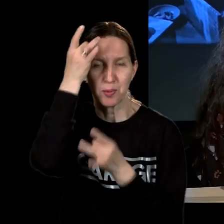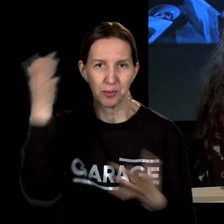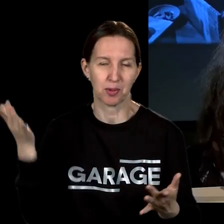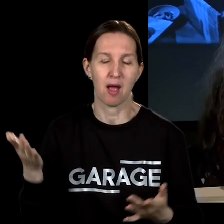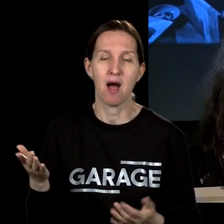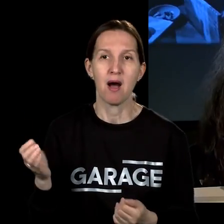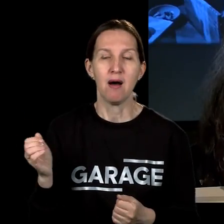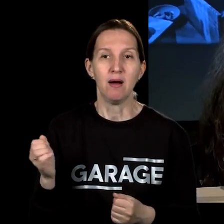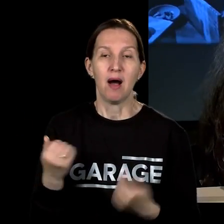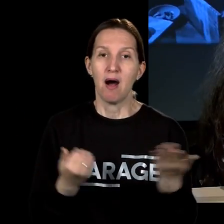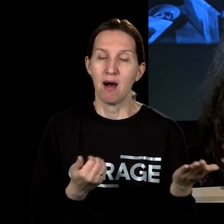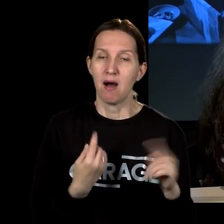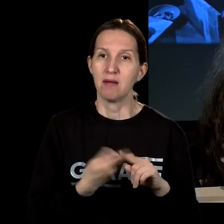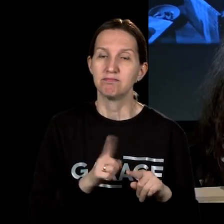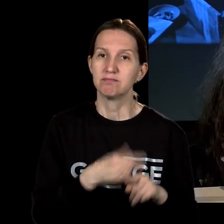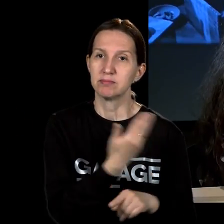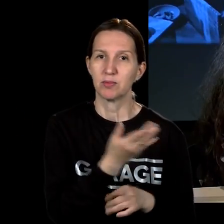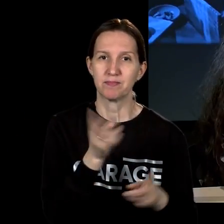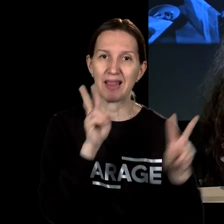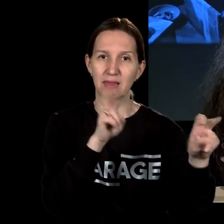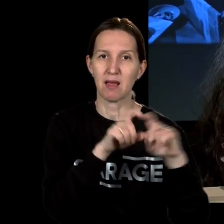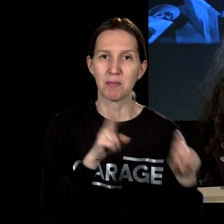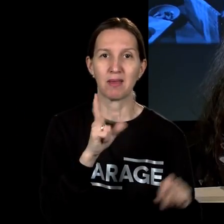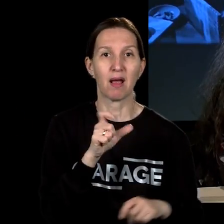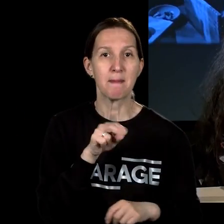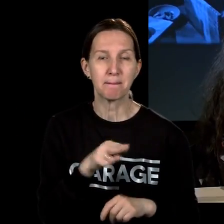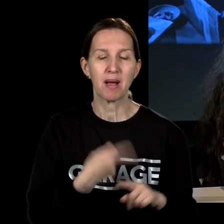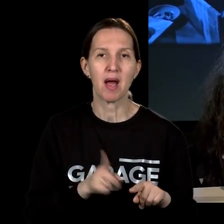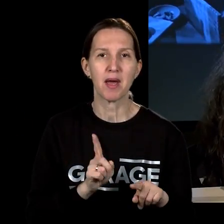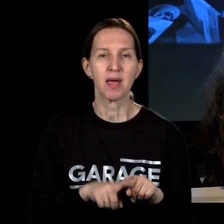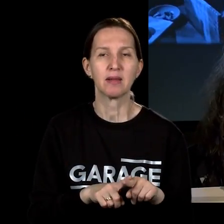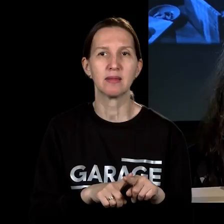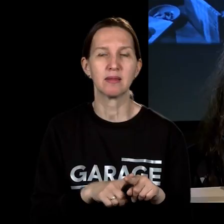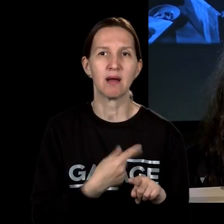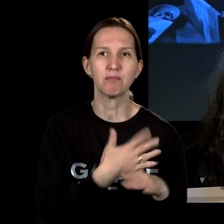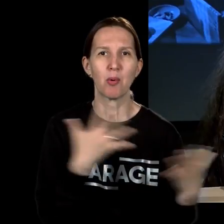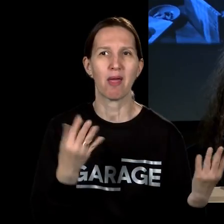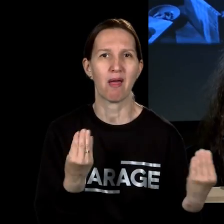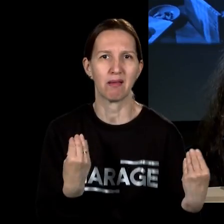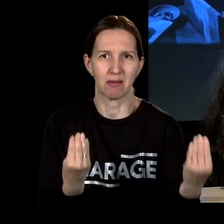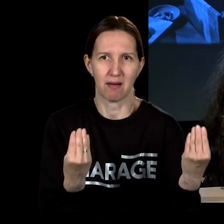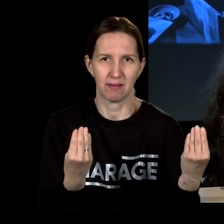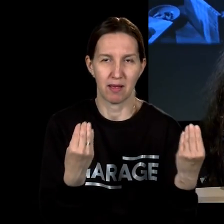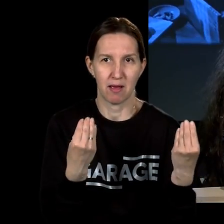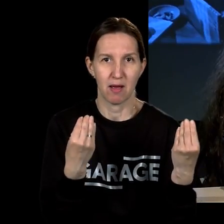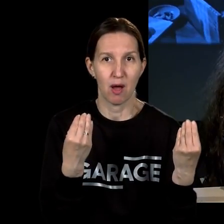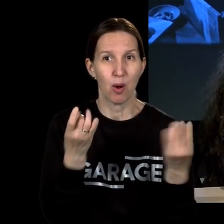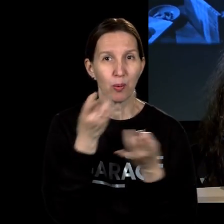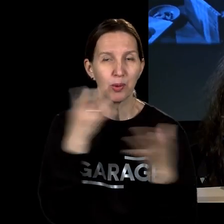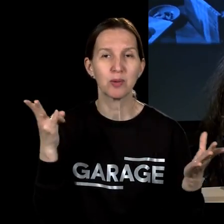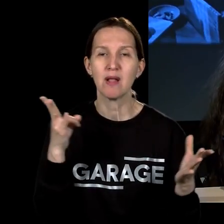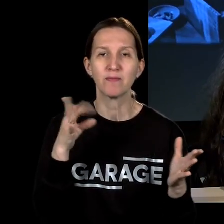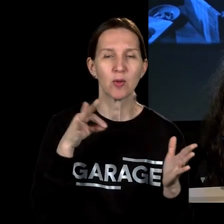шерпотреб, да, то кэмп – это некий круг пристрастия элитарный, но выходящий за